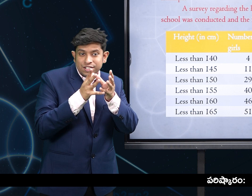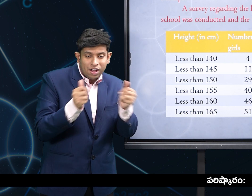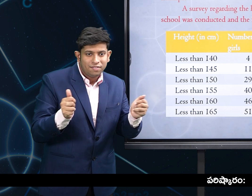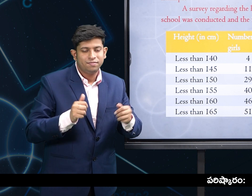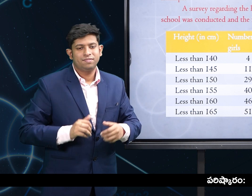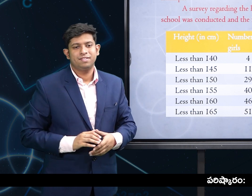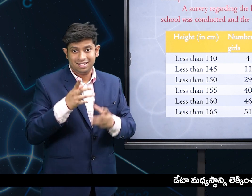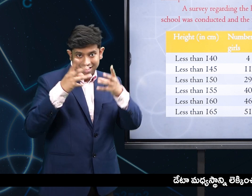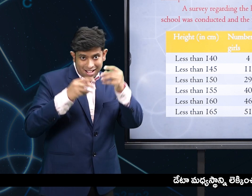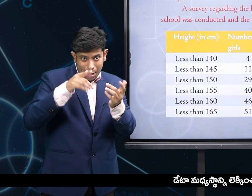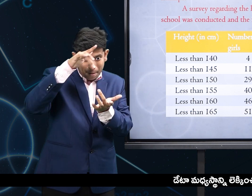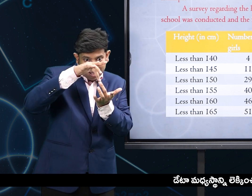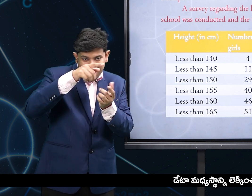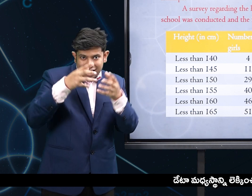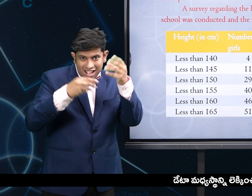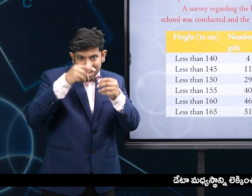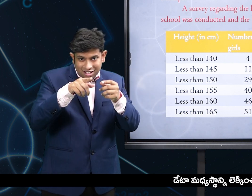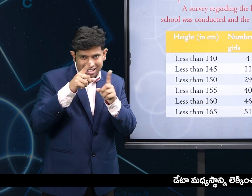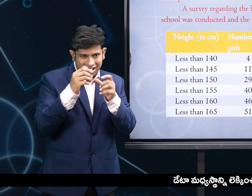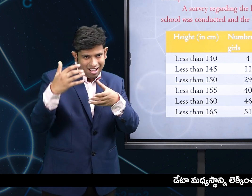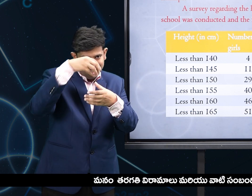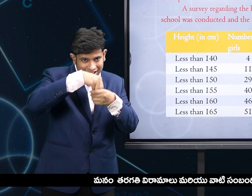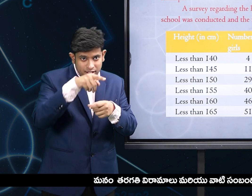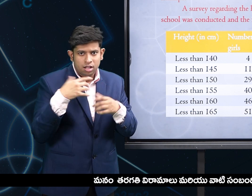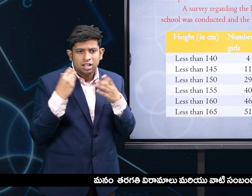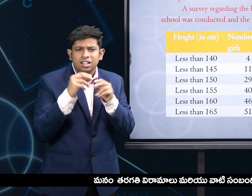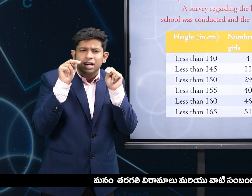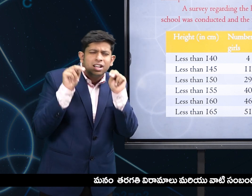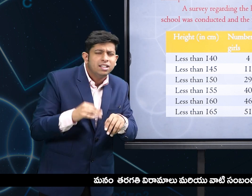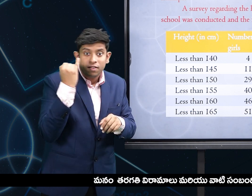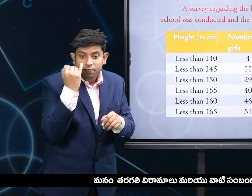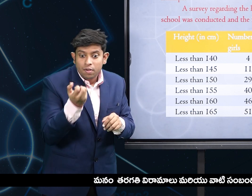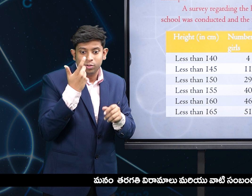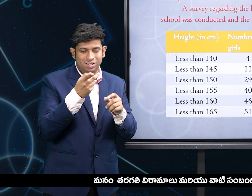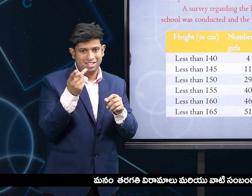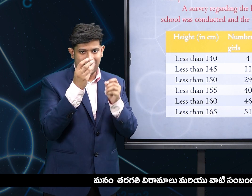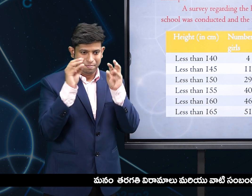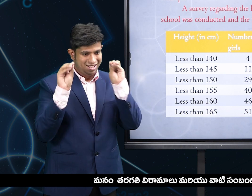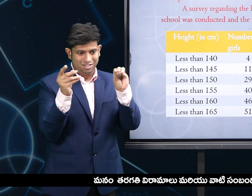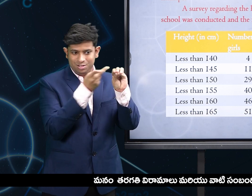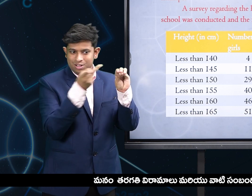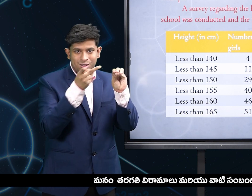పరిష్కారం: డేటా మధ్యస్థాన్ని లెక్కించడానికి మనం తరగతి విరామాలు మరియు వాటి